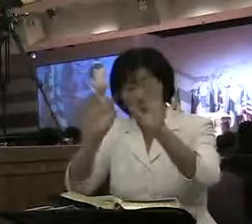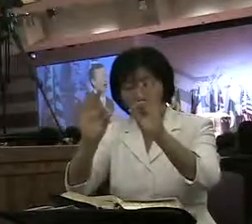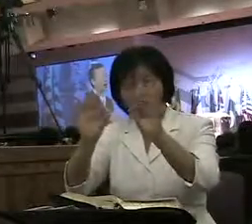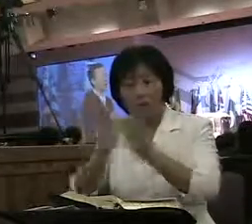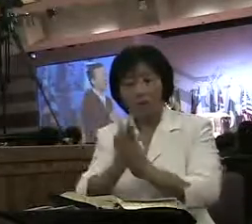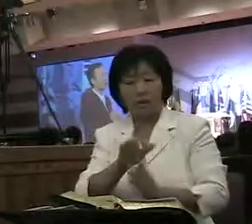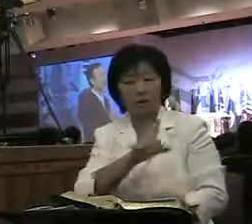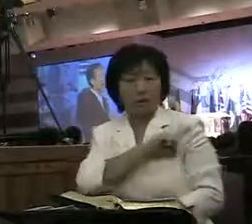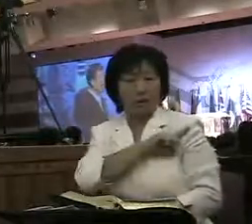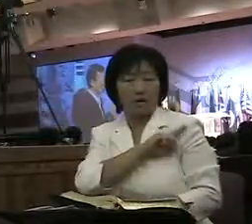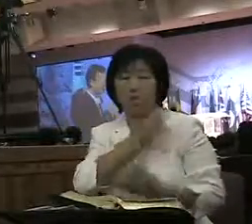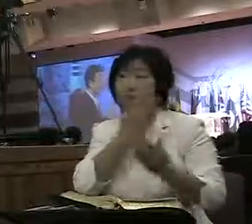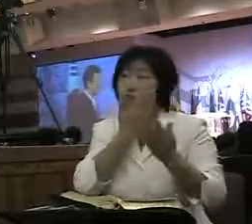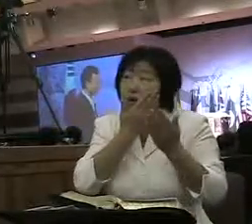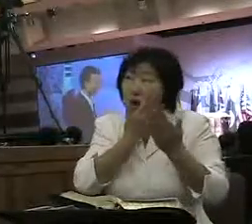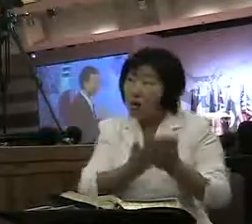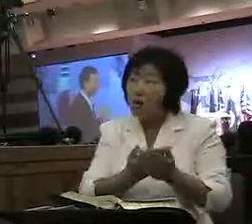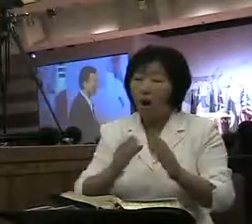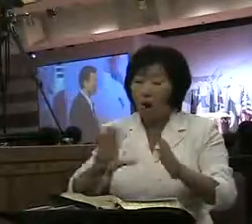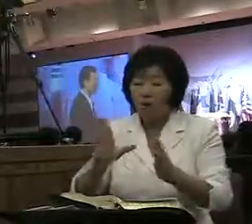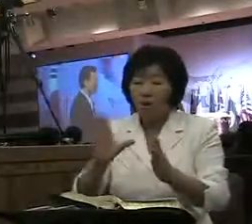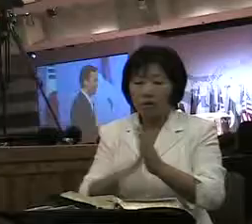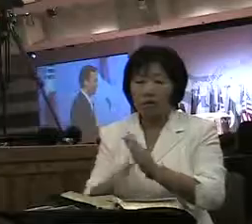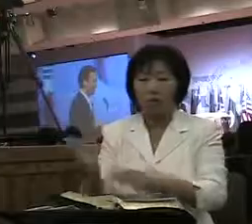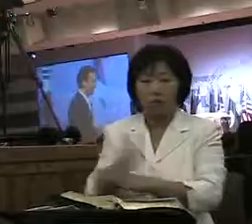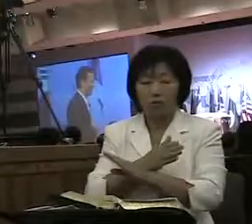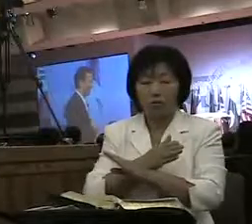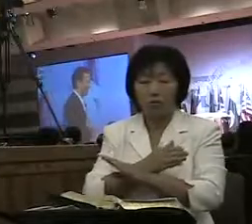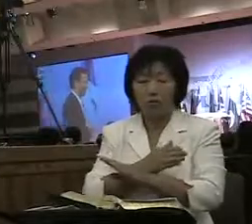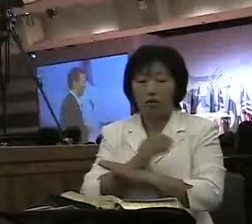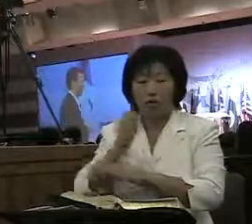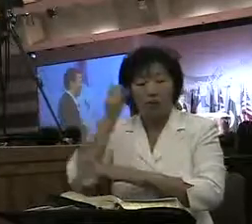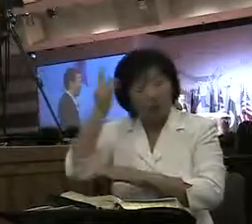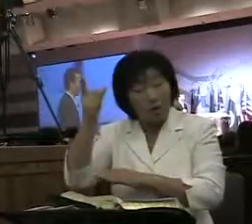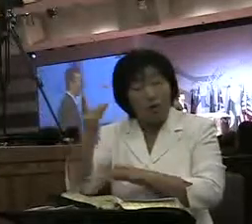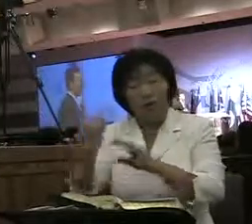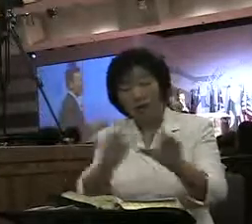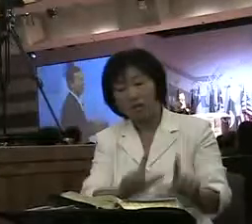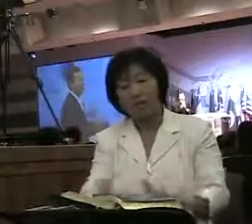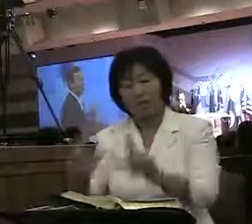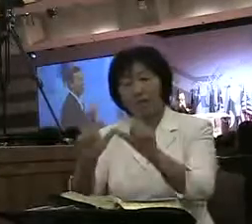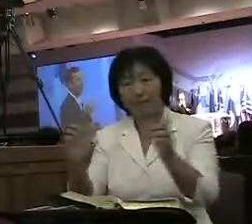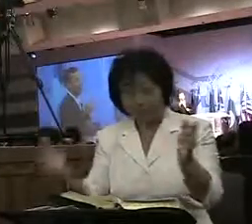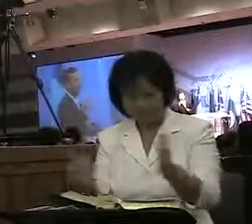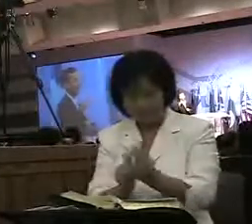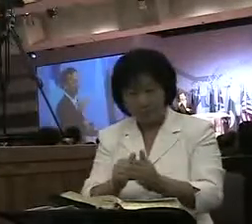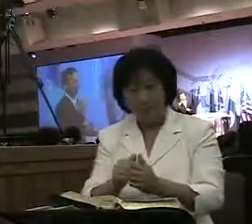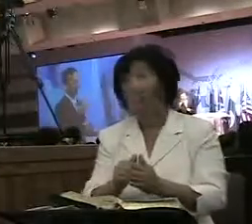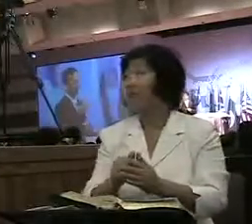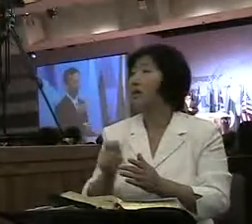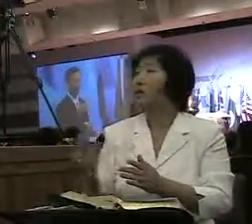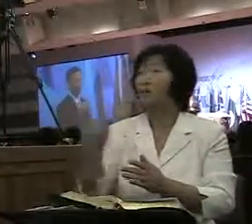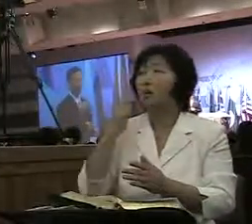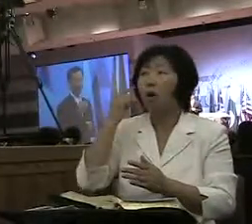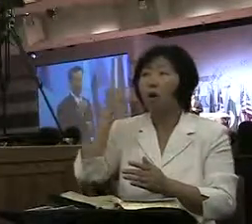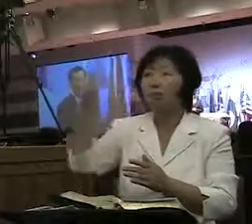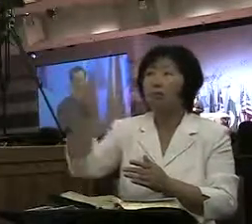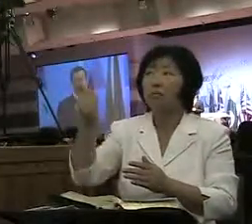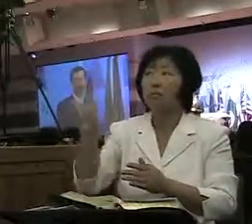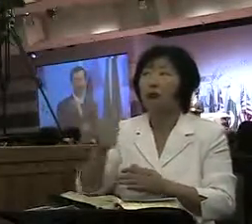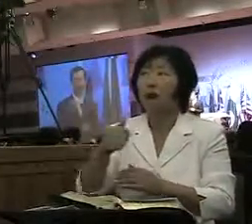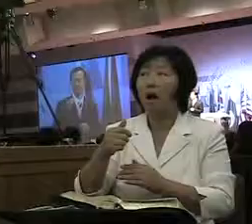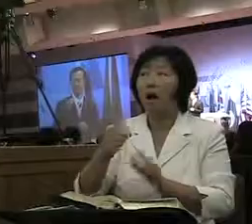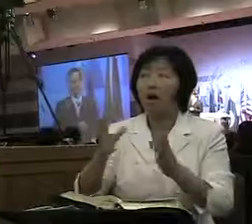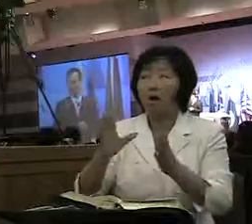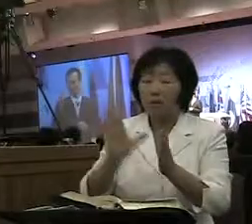가장 중요한 것이 무엇인가를 어려서부터 깨닫고 살았던 사람입니다. 그가 아직 어렸을 때,